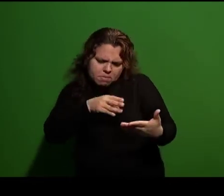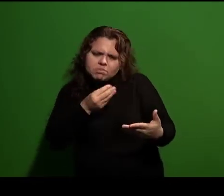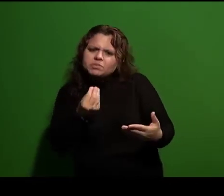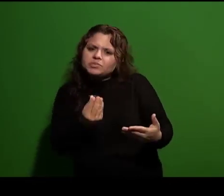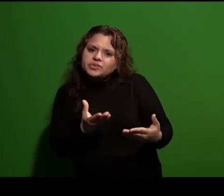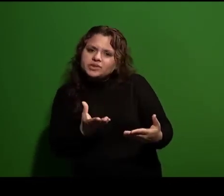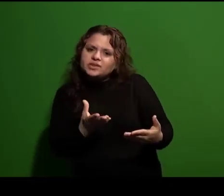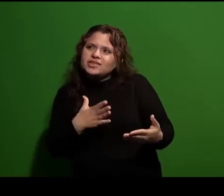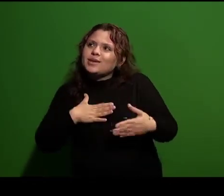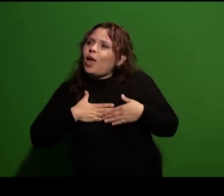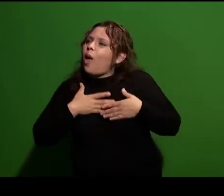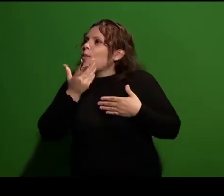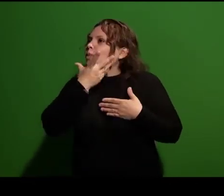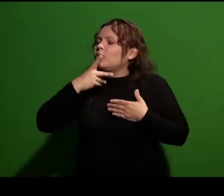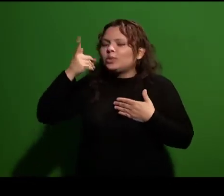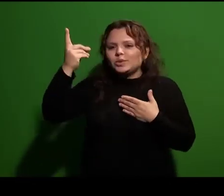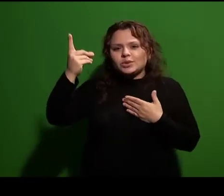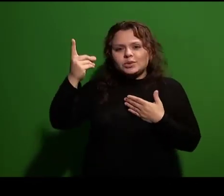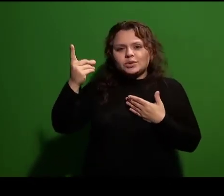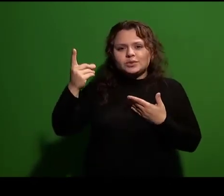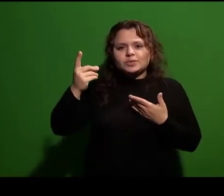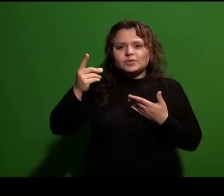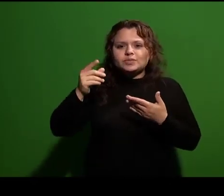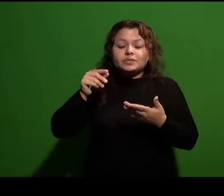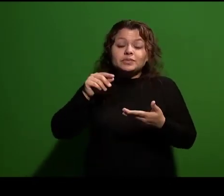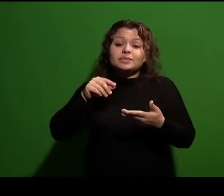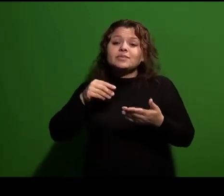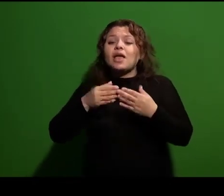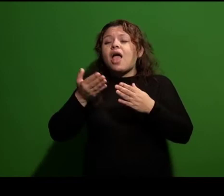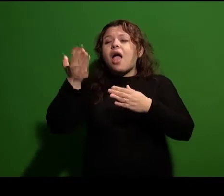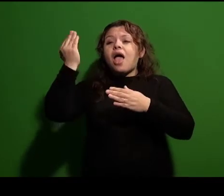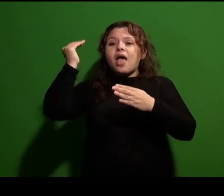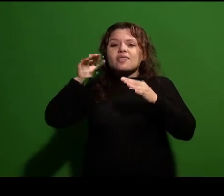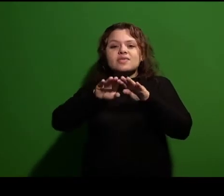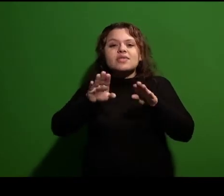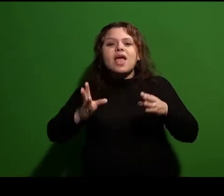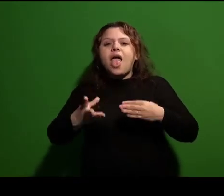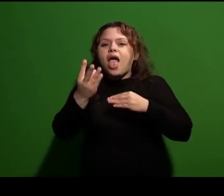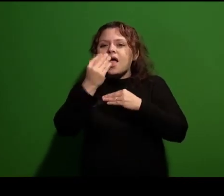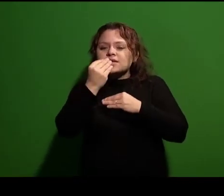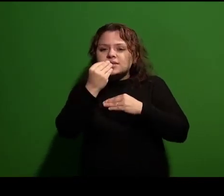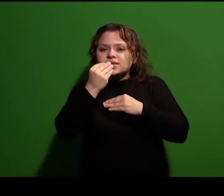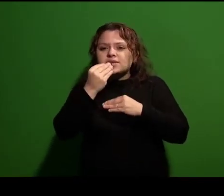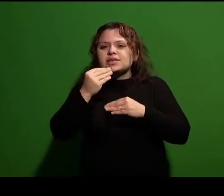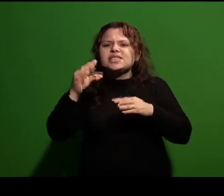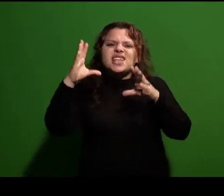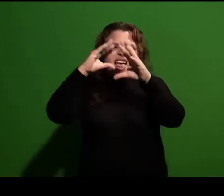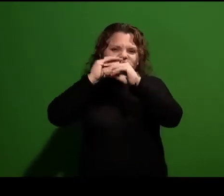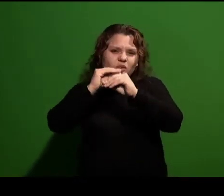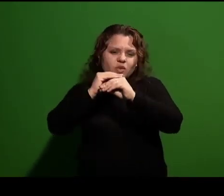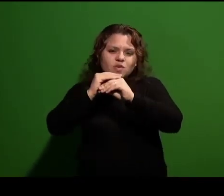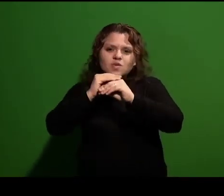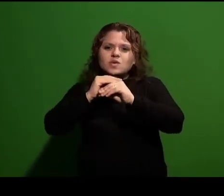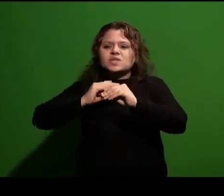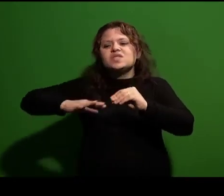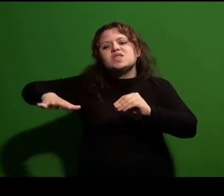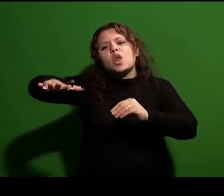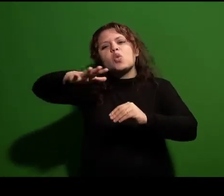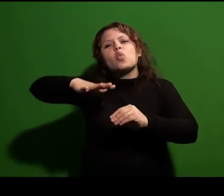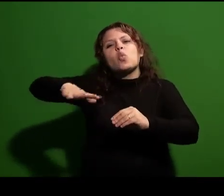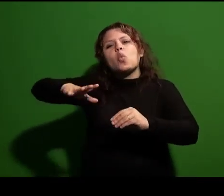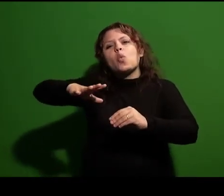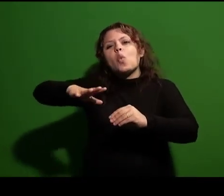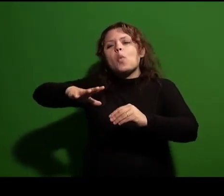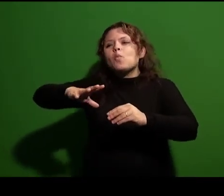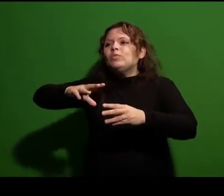¿Qué te revela este pasaje acerca del amor de Dios? La cena en el Oriente Medio era y todavía es sumamente